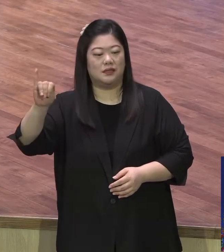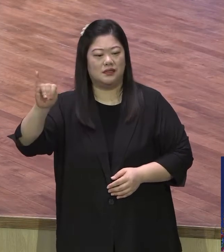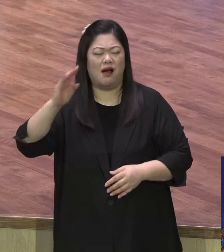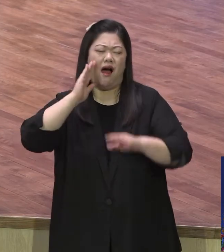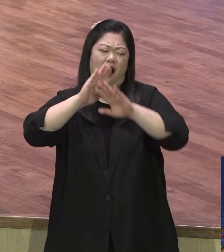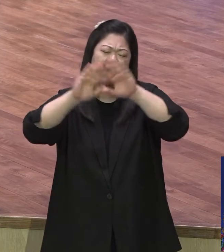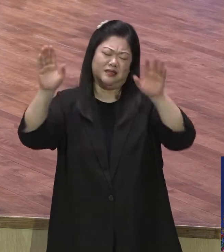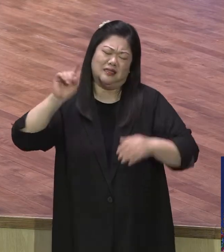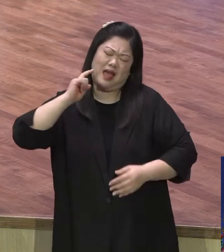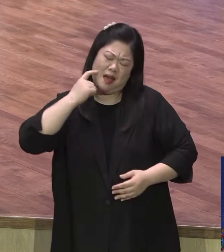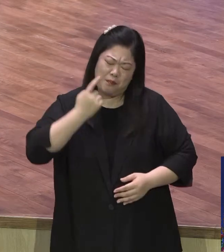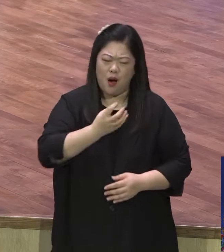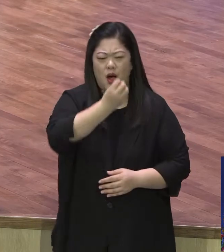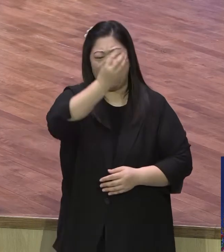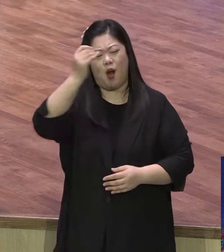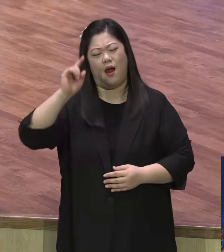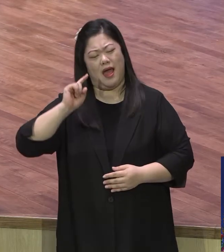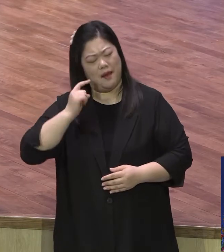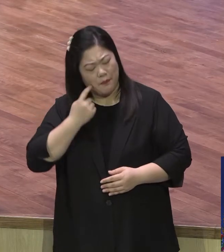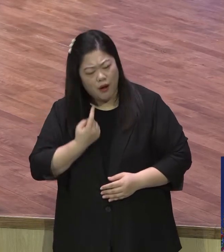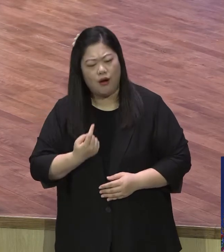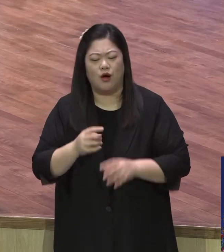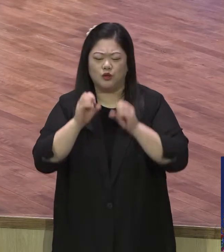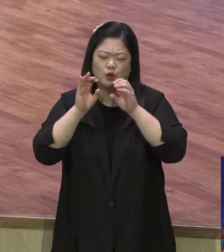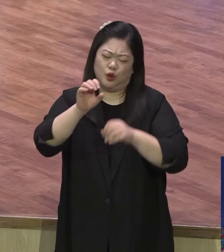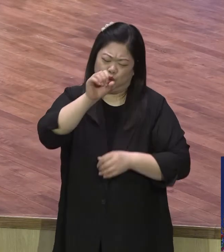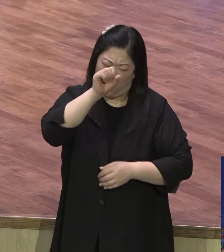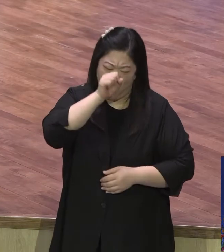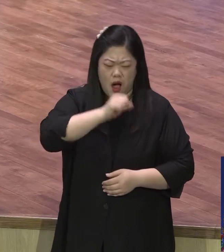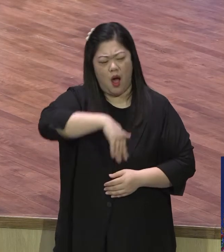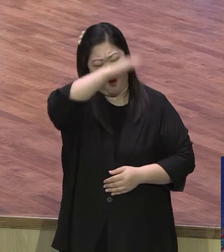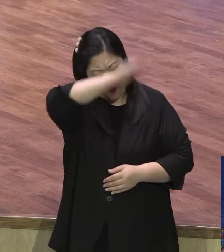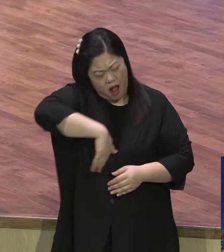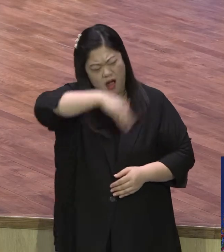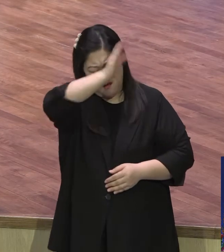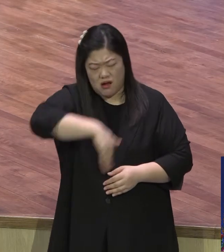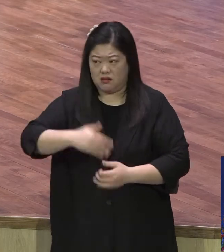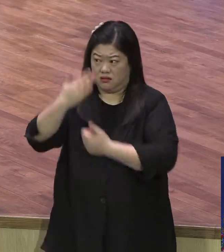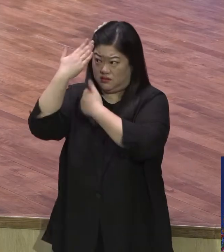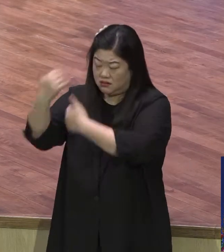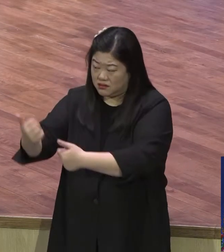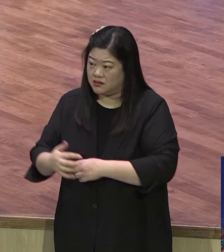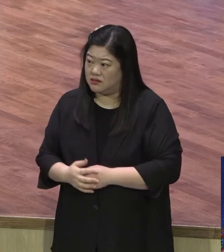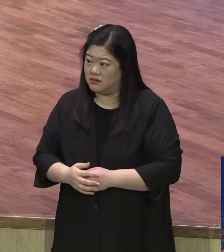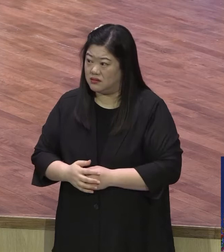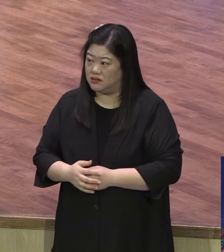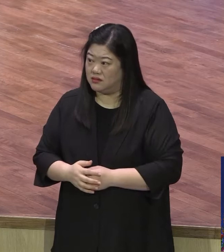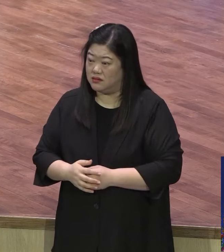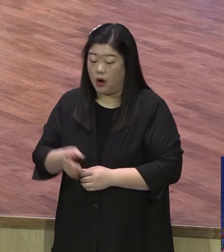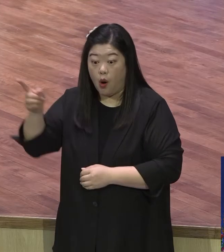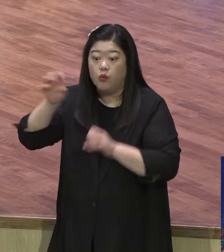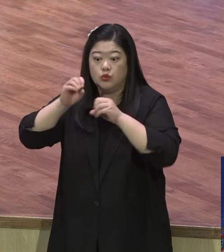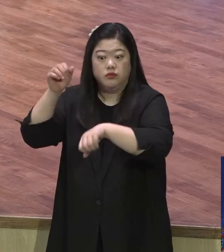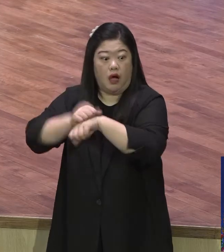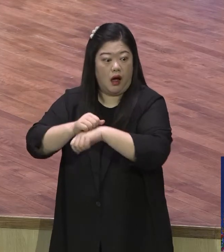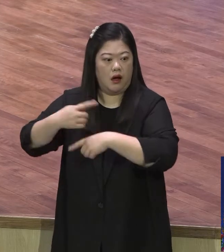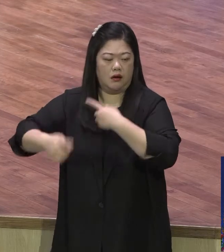보면서 오라고 오라고 나는 한번 와보라고 그런 이야기를 했는데 이분이 그래 진짜 실력이 있거든요